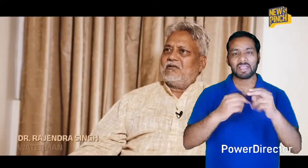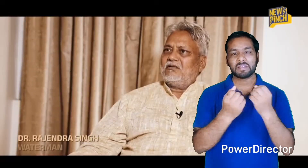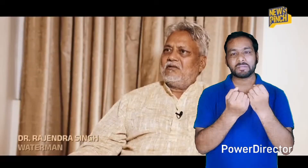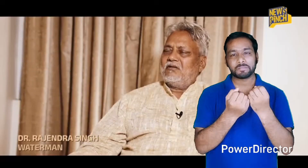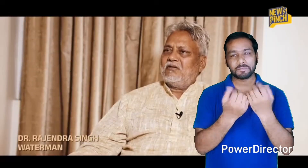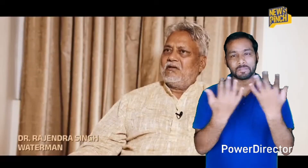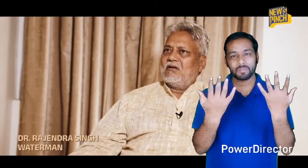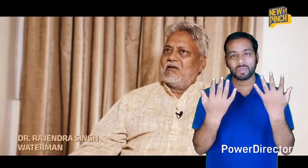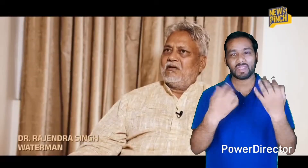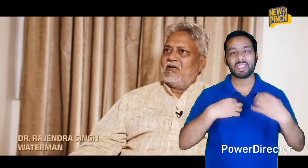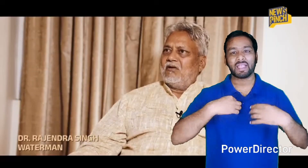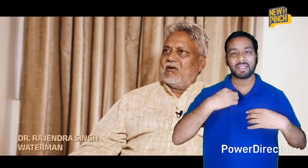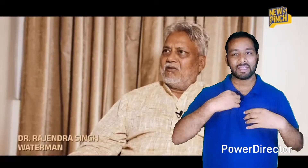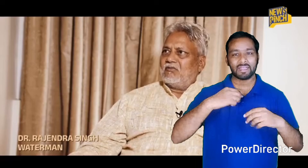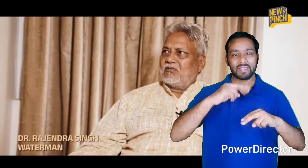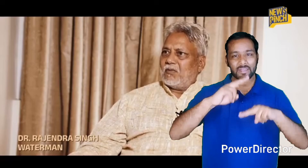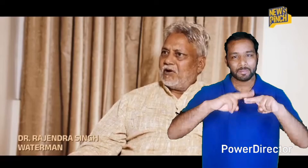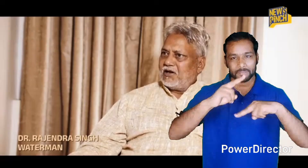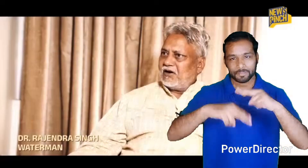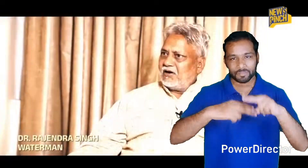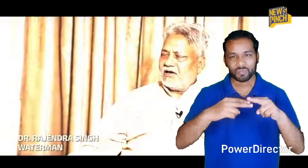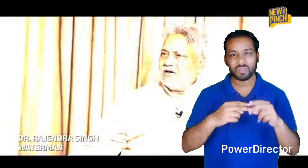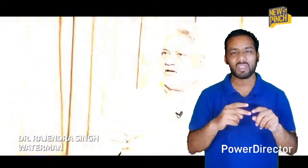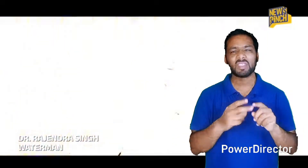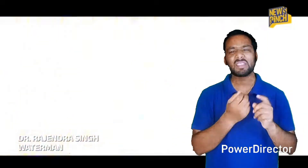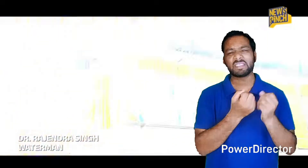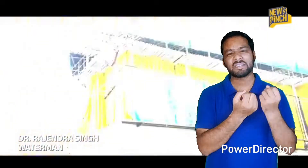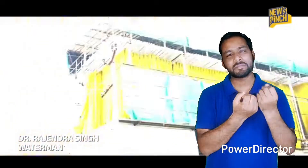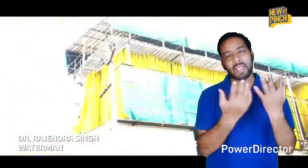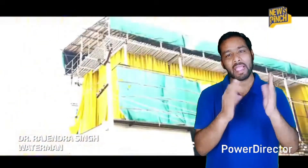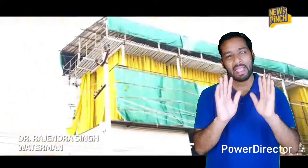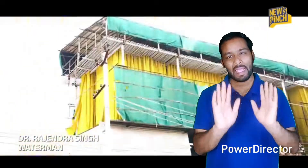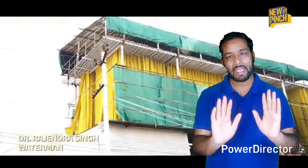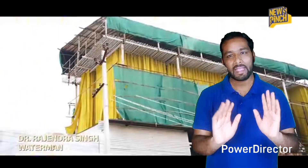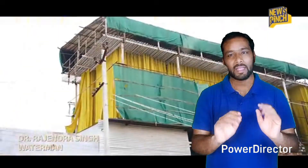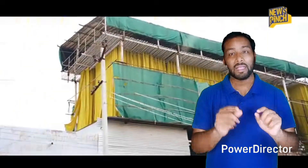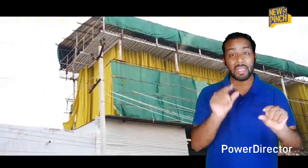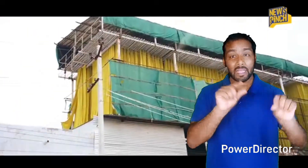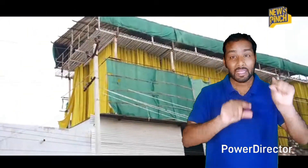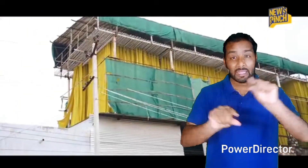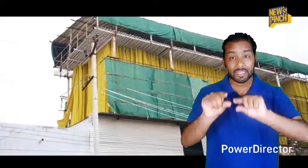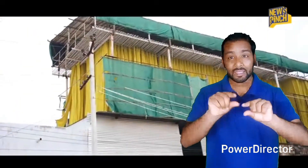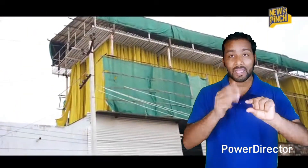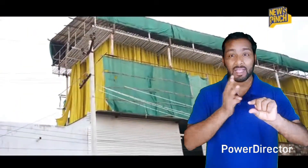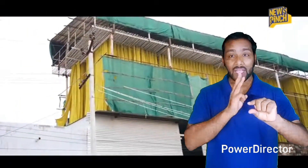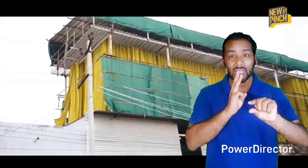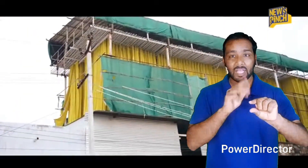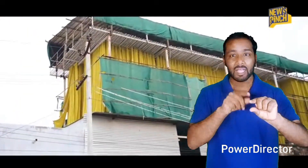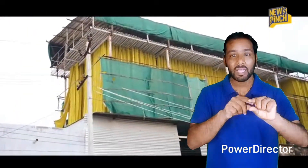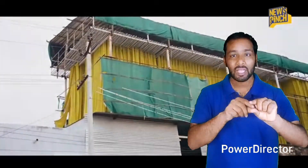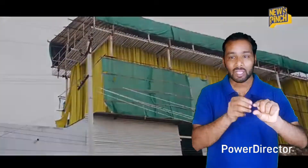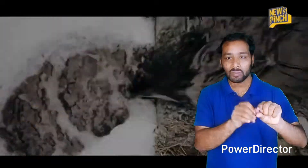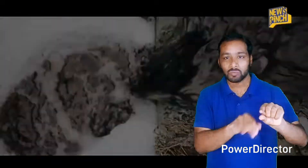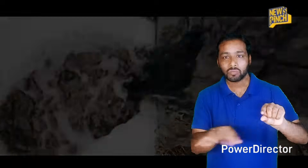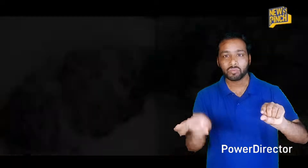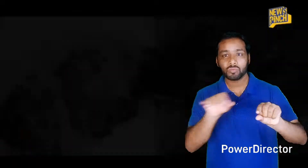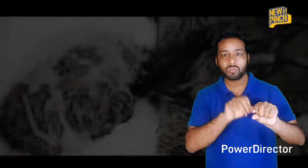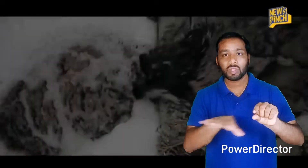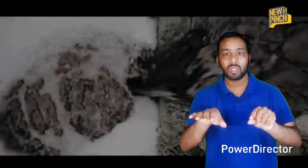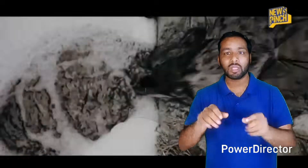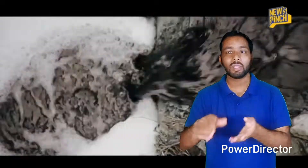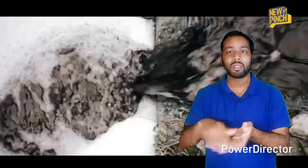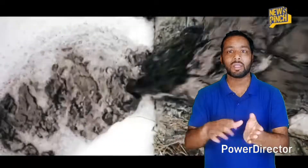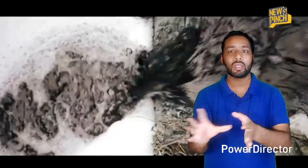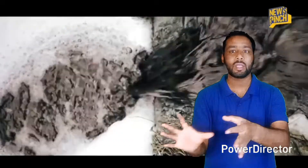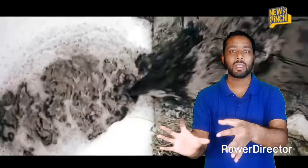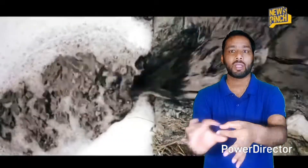टेक्सटाइल और कपड़े के रंगाई की फैक्ट्रियां लगी, वो जो केमिकल वाटर है उसने इस नदी